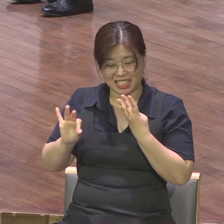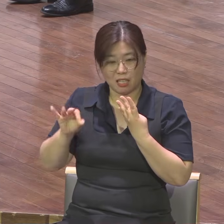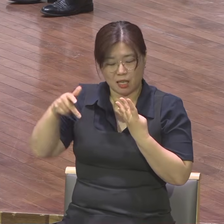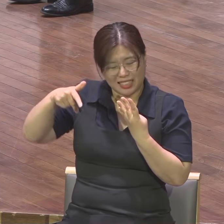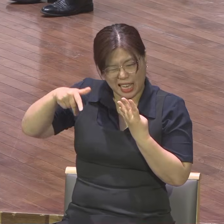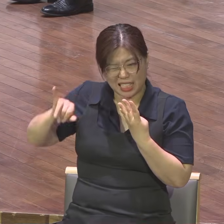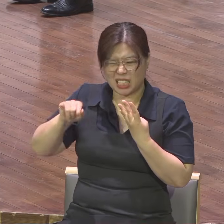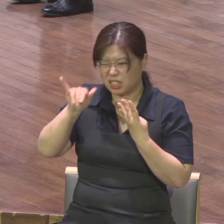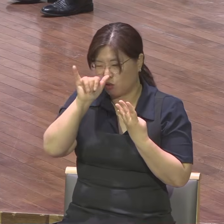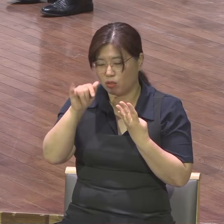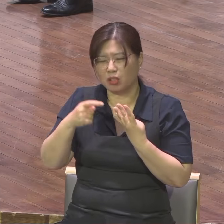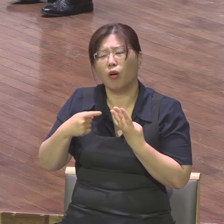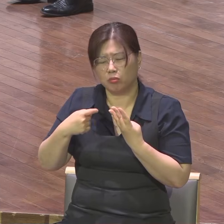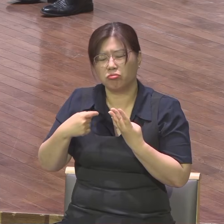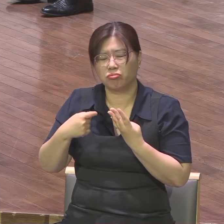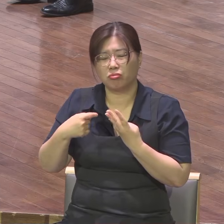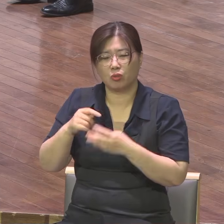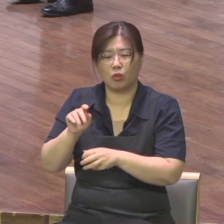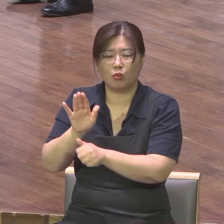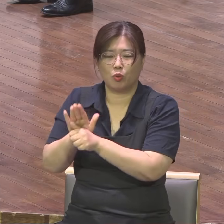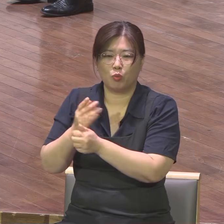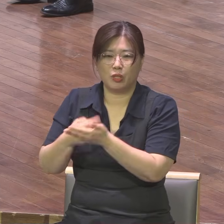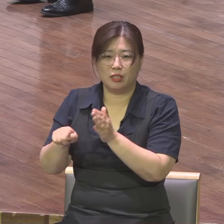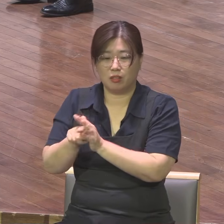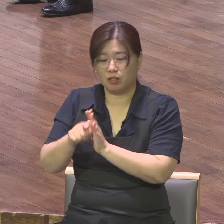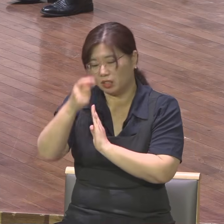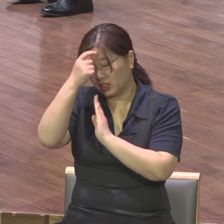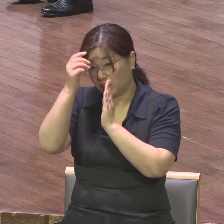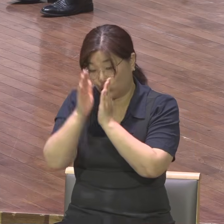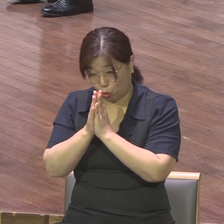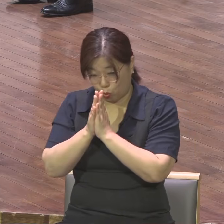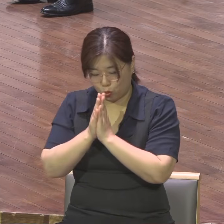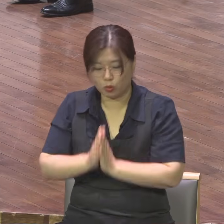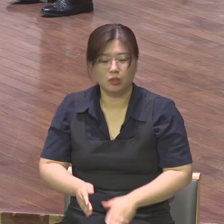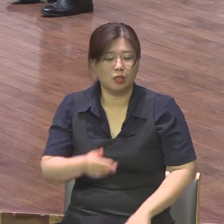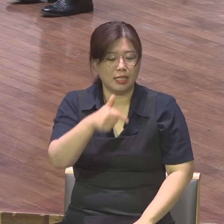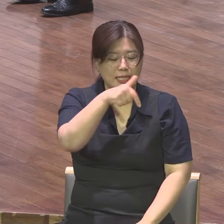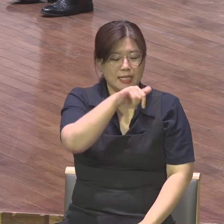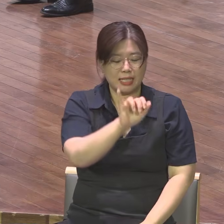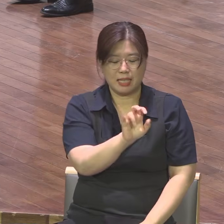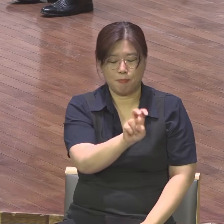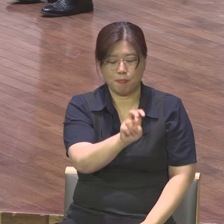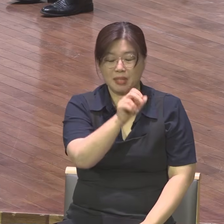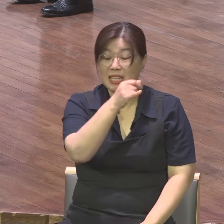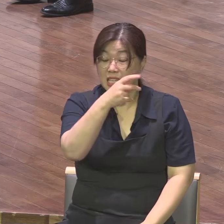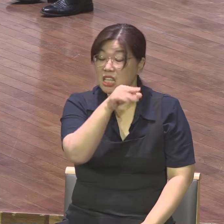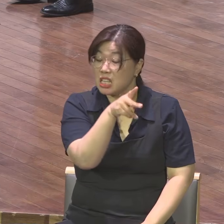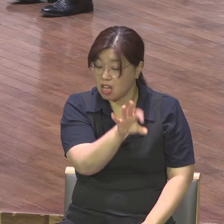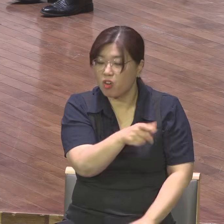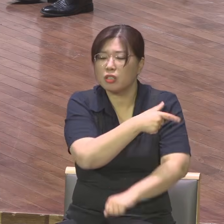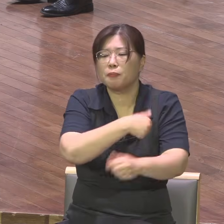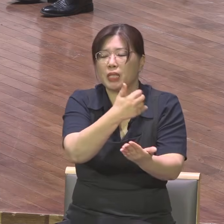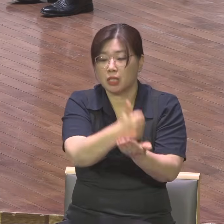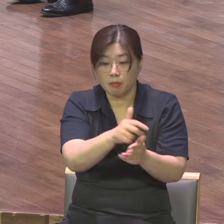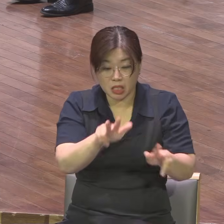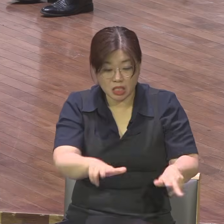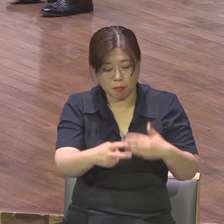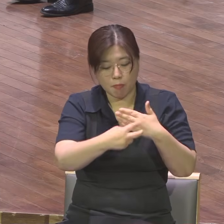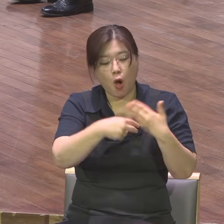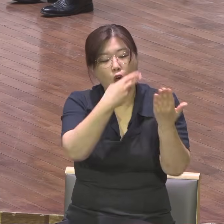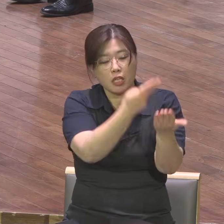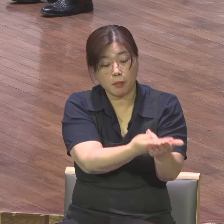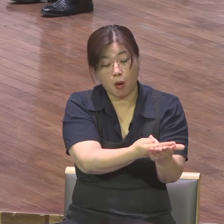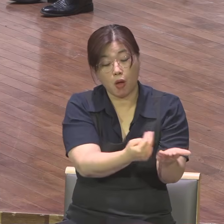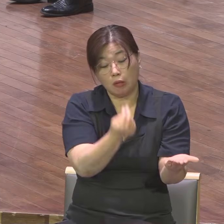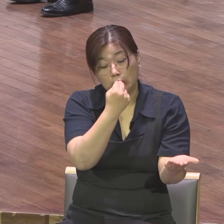집사님 지금 호흡이 안 돼서 긴급 그렇게 기도 요청이 왔습니다. 좀 기억하시고 하나님 앞에 기도하세요. 하나님